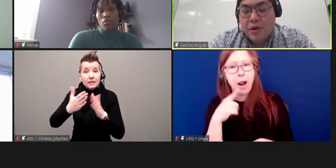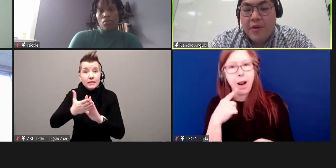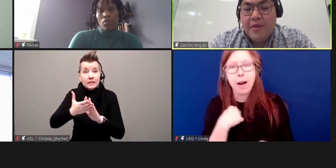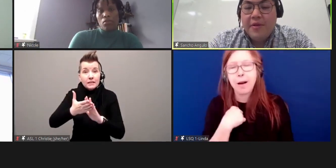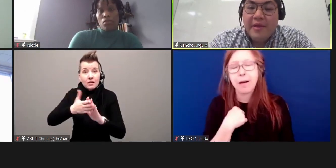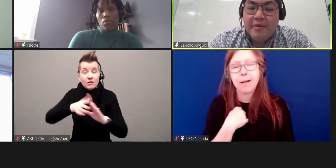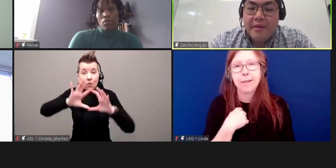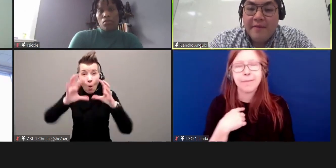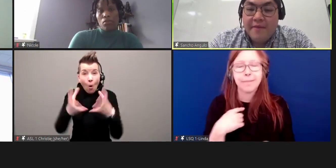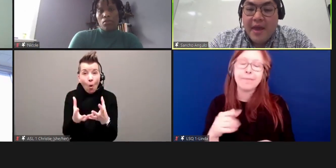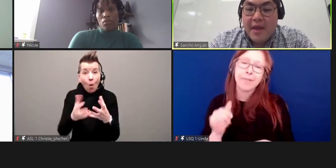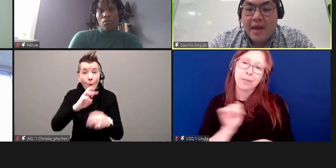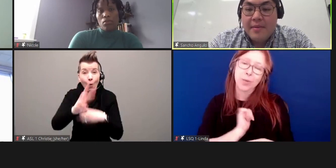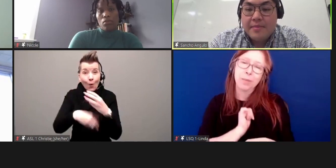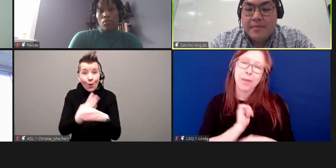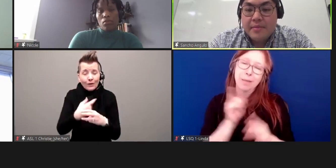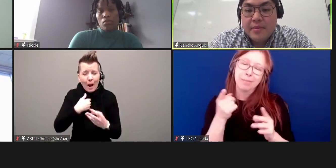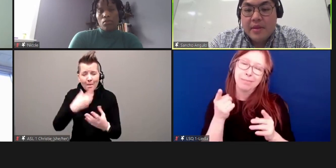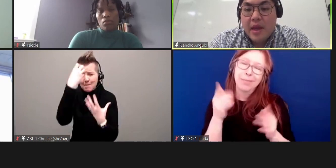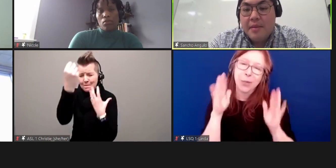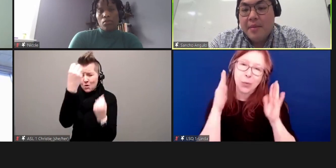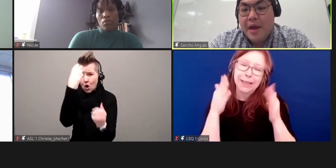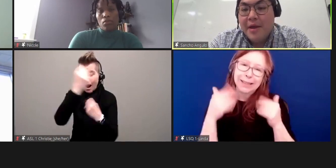Et je suis autiste, en fait,